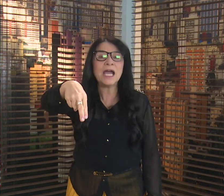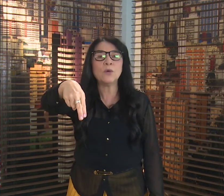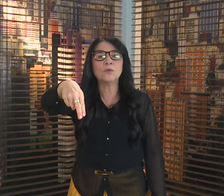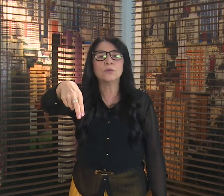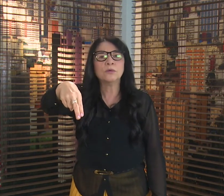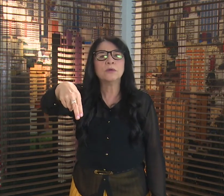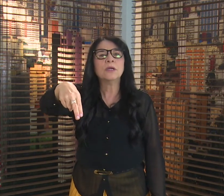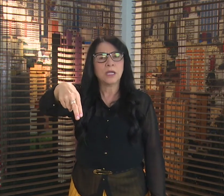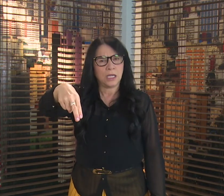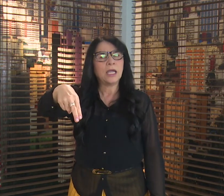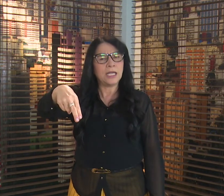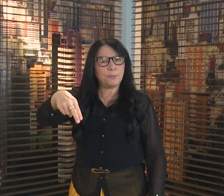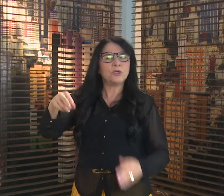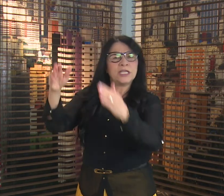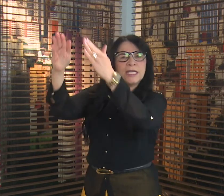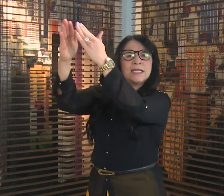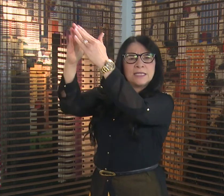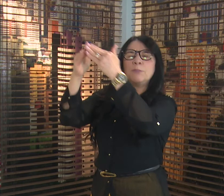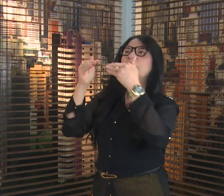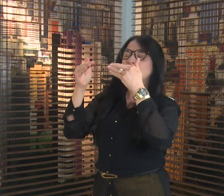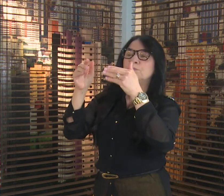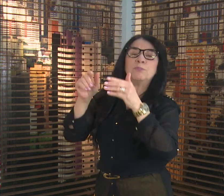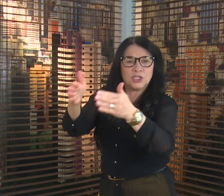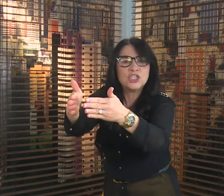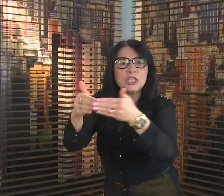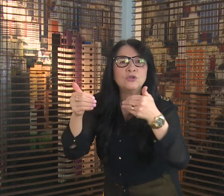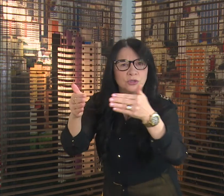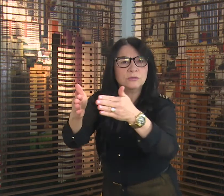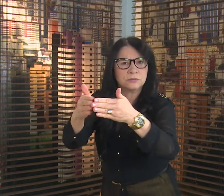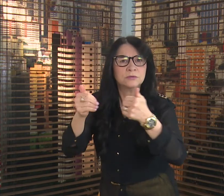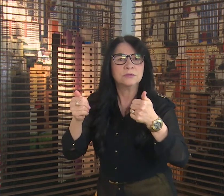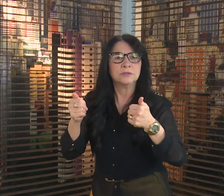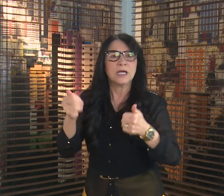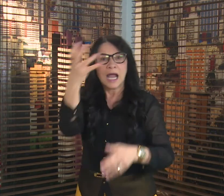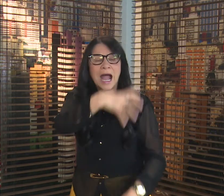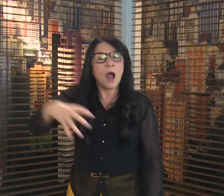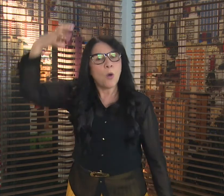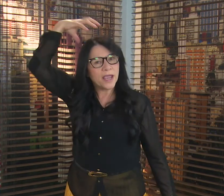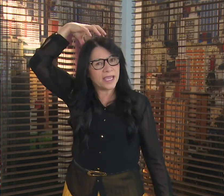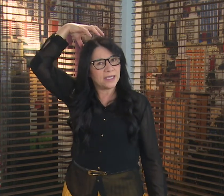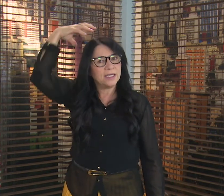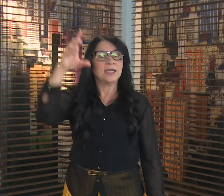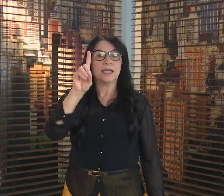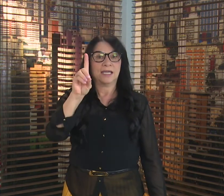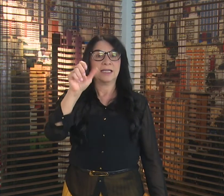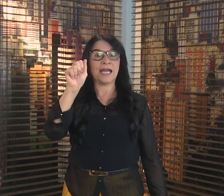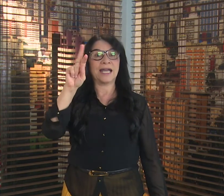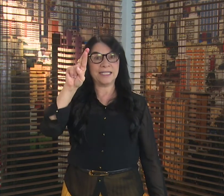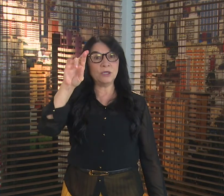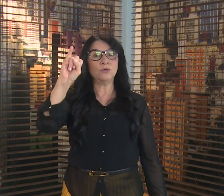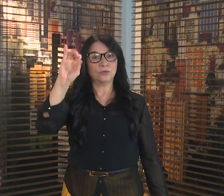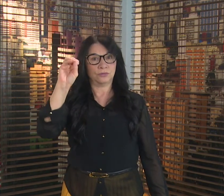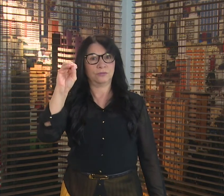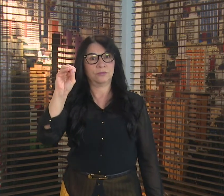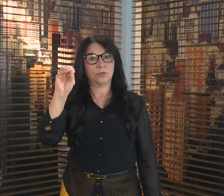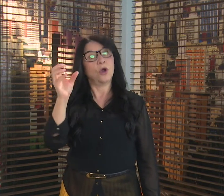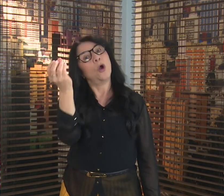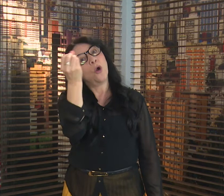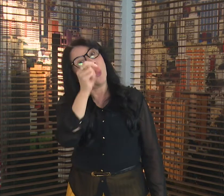Daniel, ele poderia ter pedido ao rei Dario